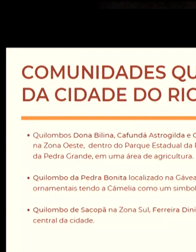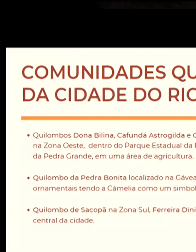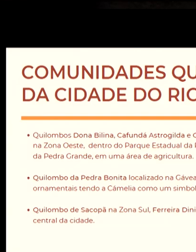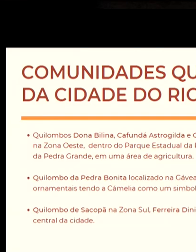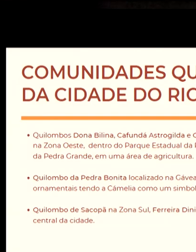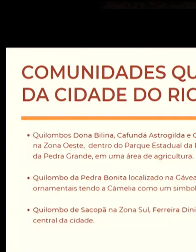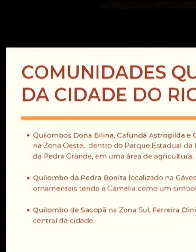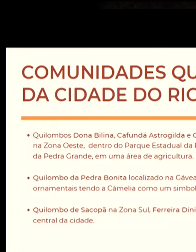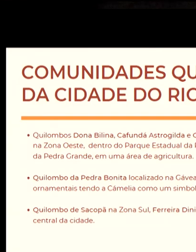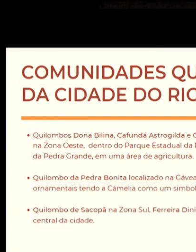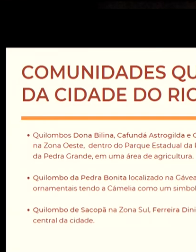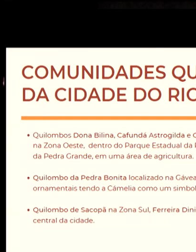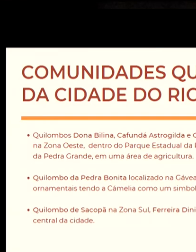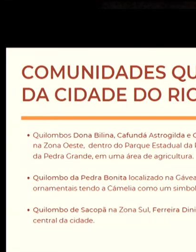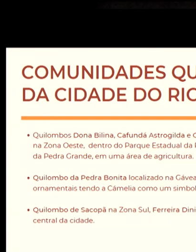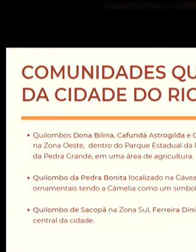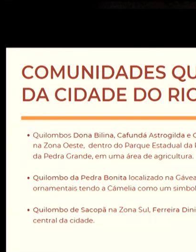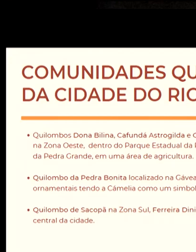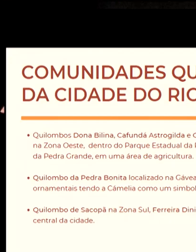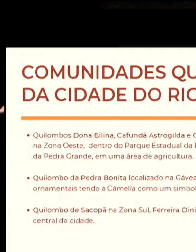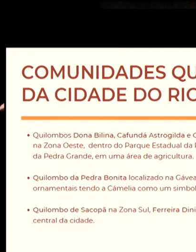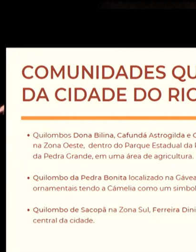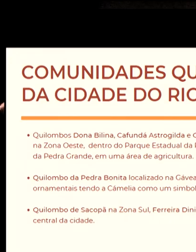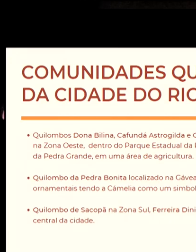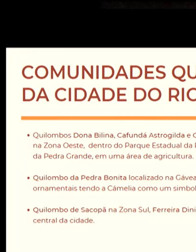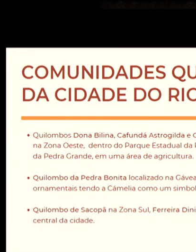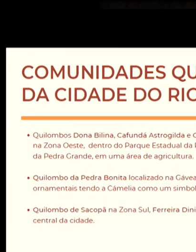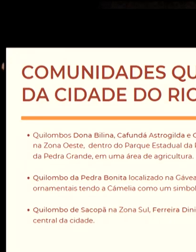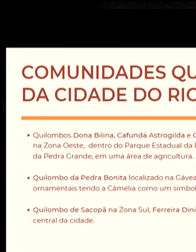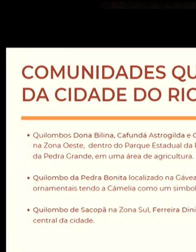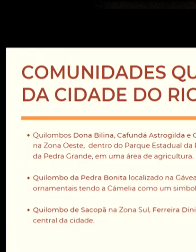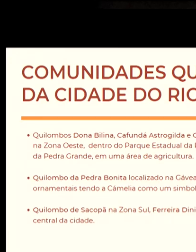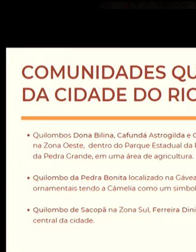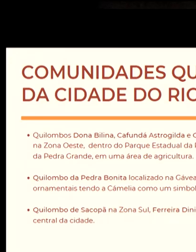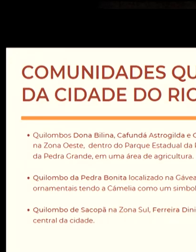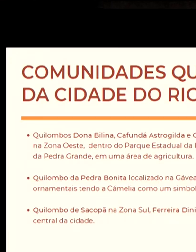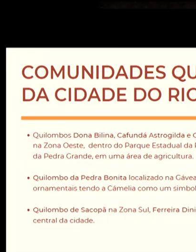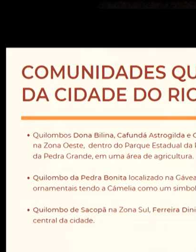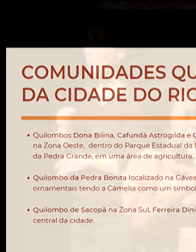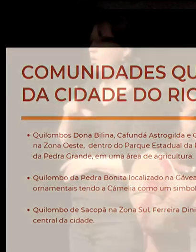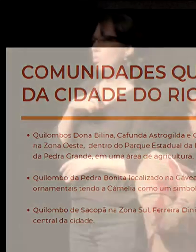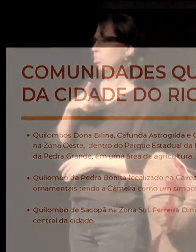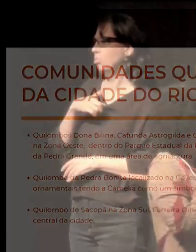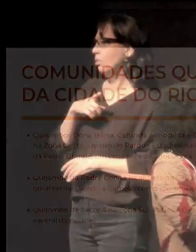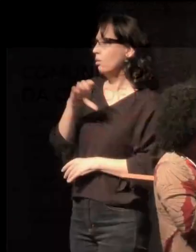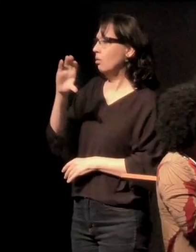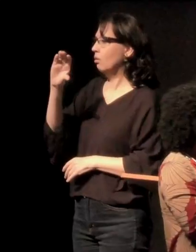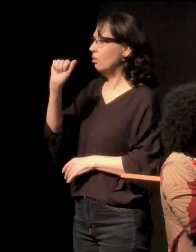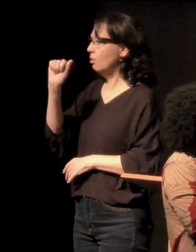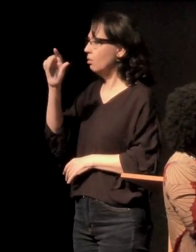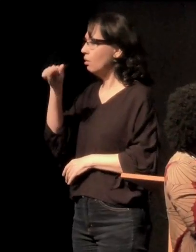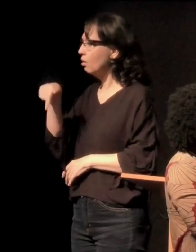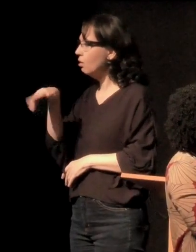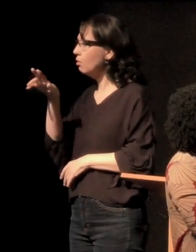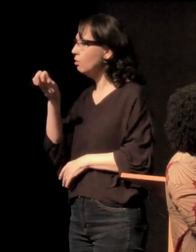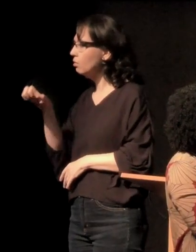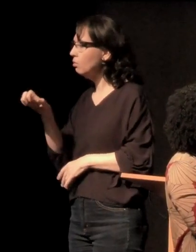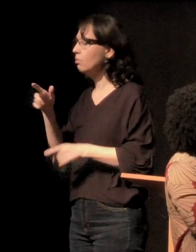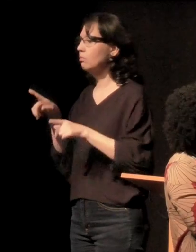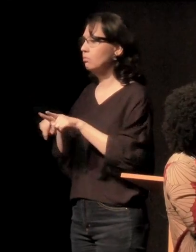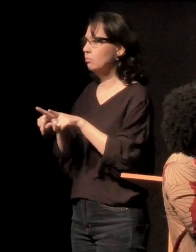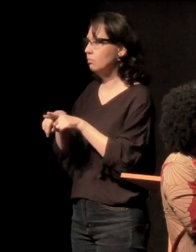tem algumas áreas de produção Então a gente tem caqui a gente tem banana né enfim tem produção ali também